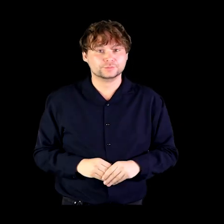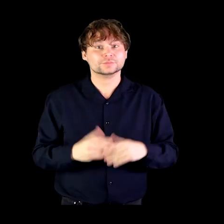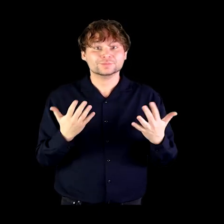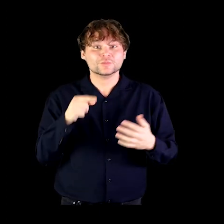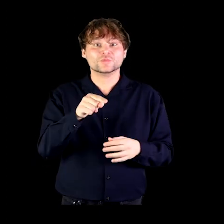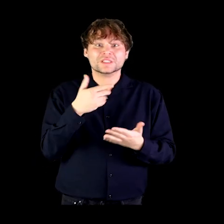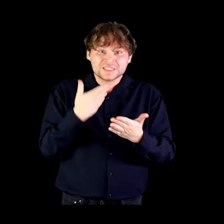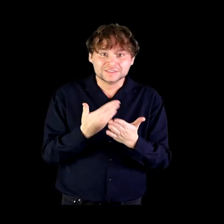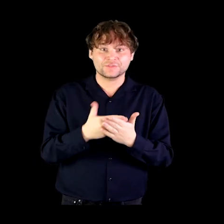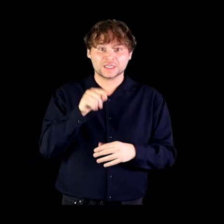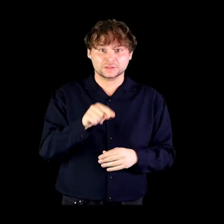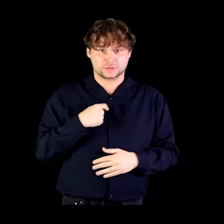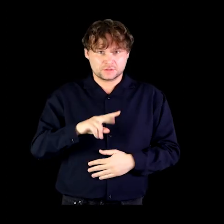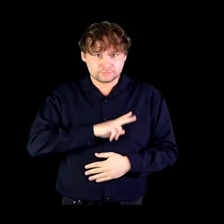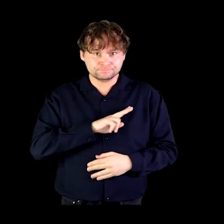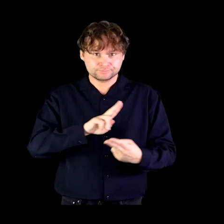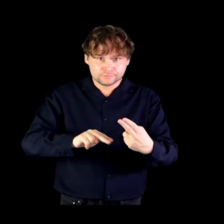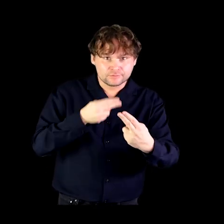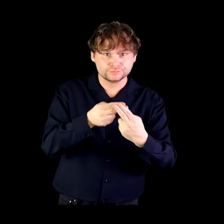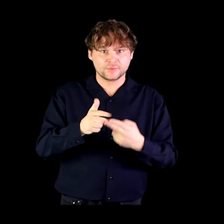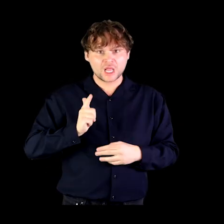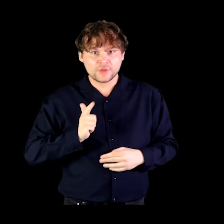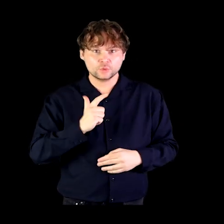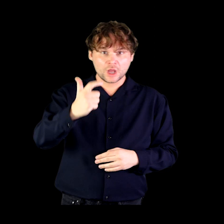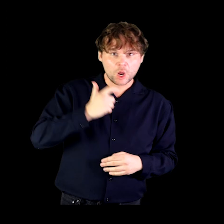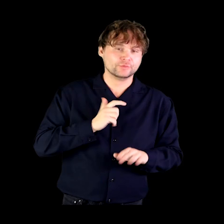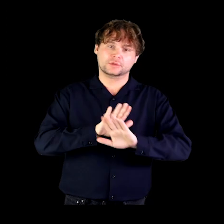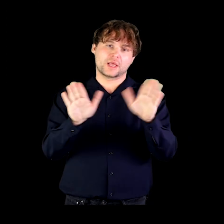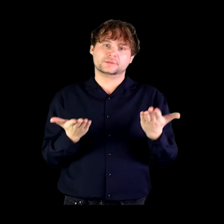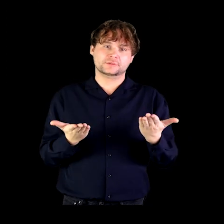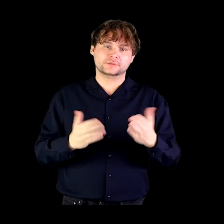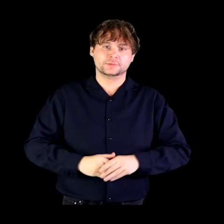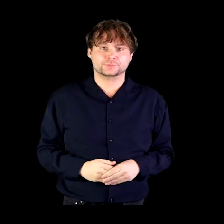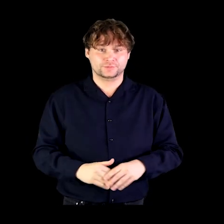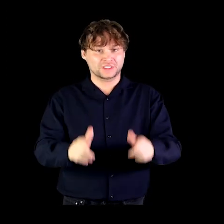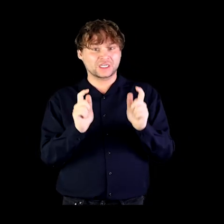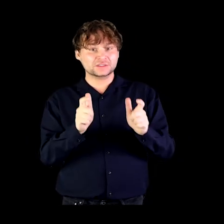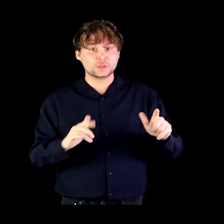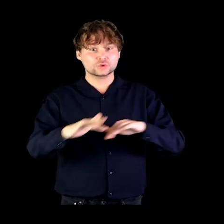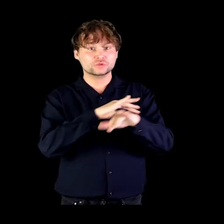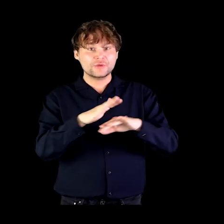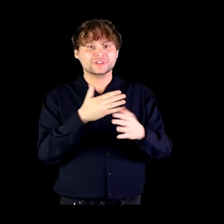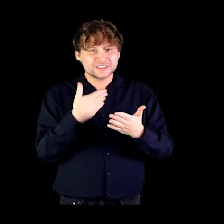Haltung dazu verändern. Und das hat etwas damit zu tun, dass man langsamer wird und in der Lage ist, wirklich zu